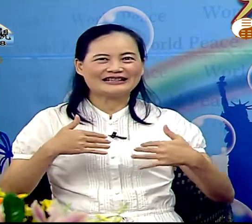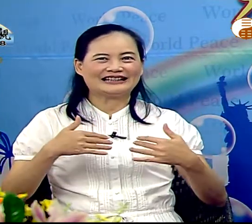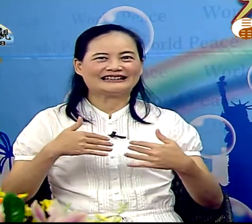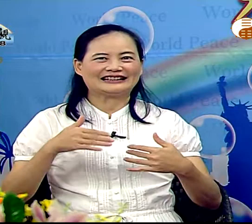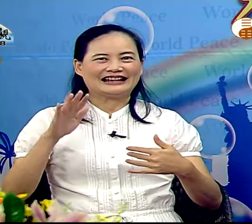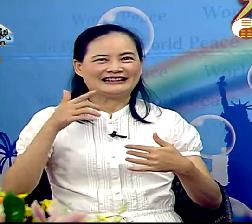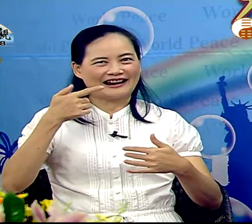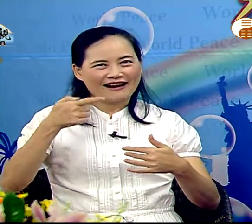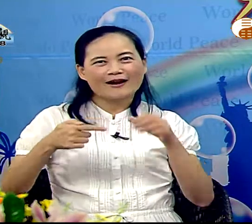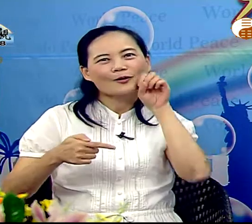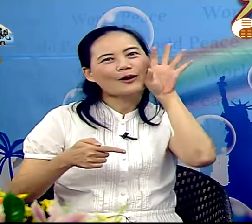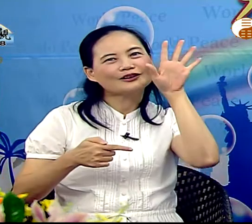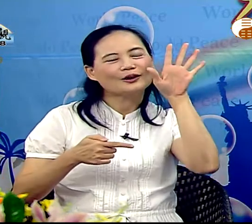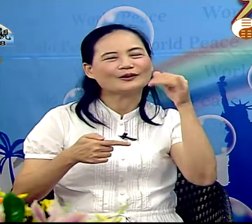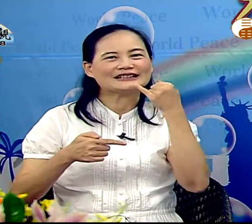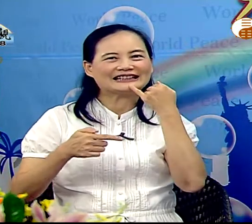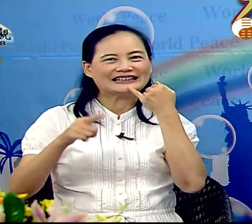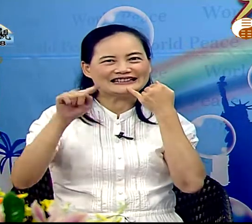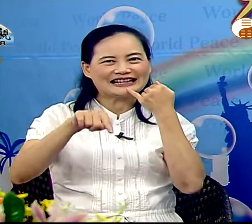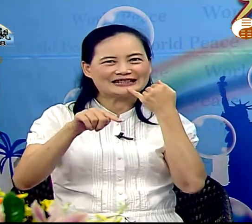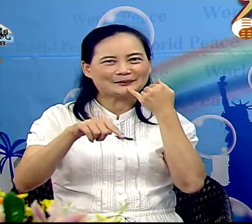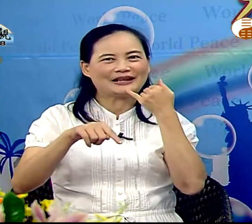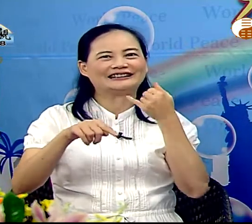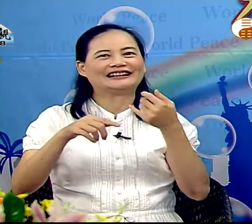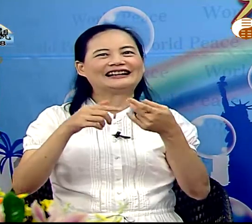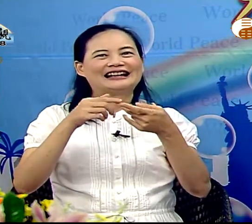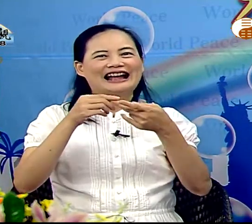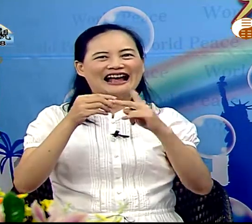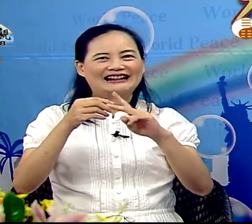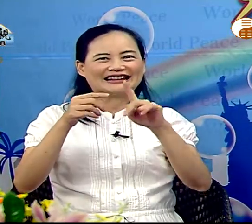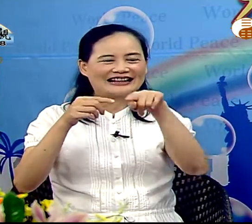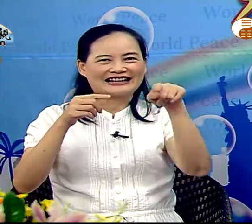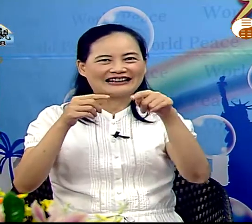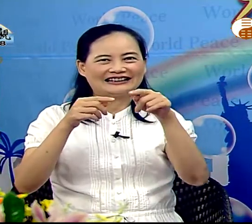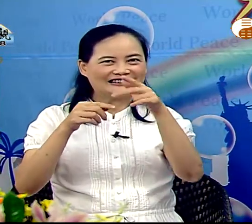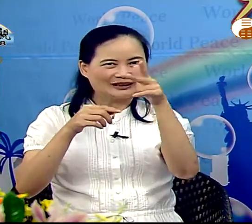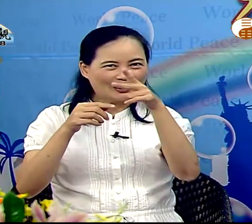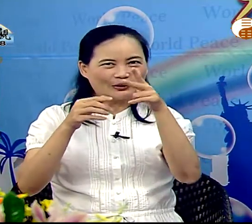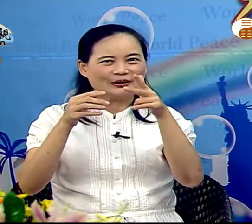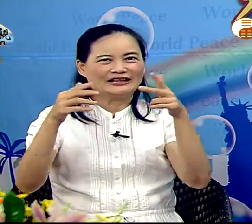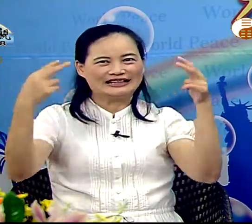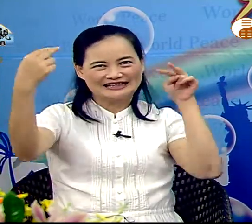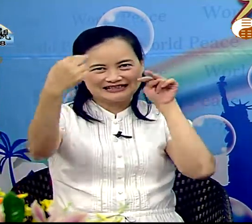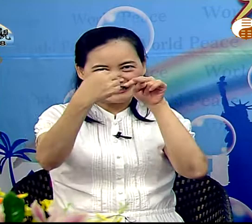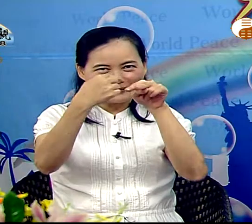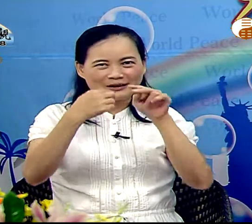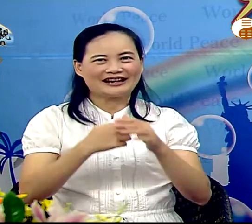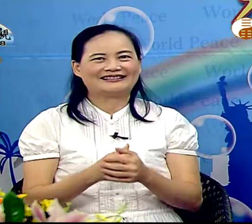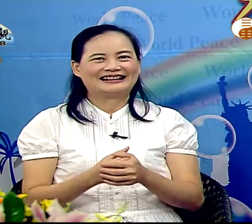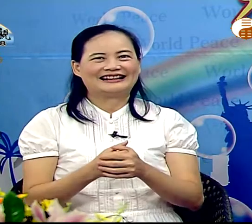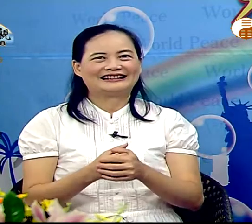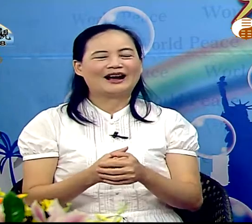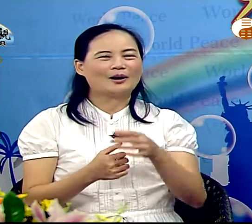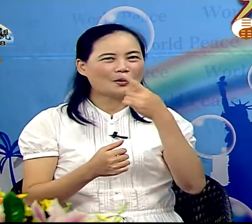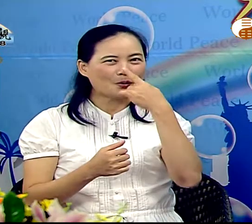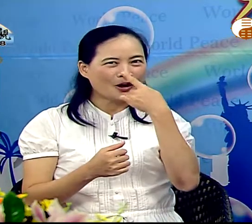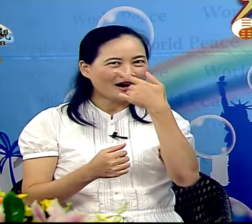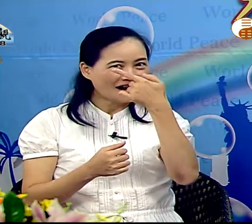兴，也很光荣，可以在这边呢和大家呢能够一起见面。然后我